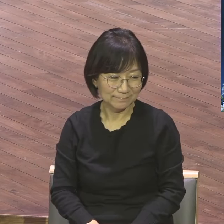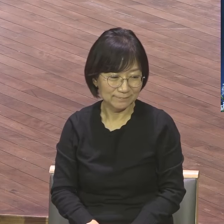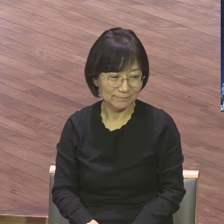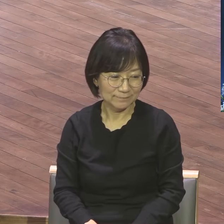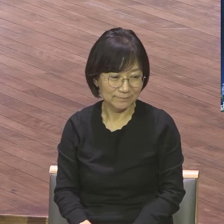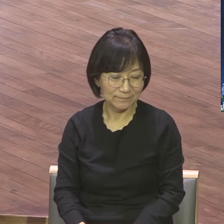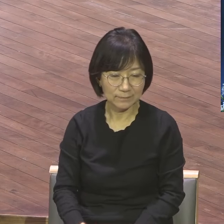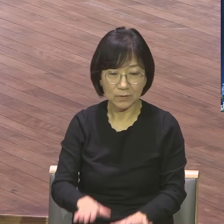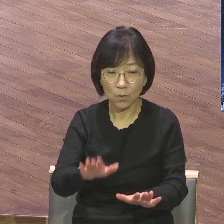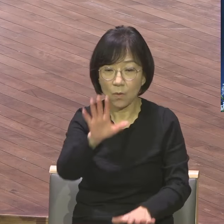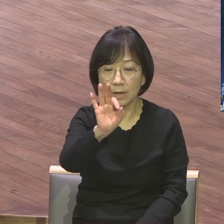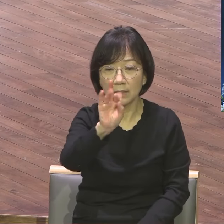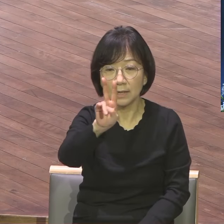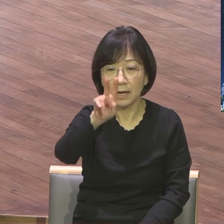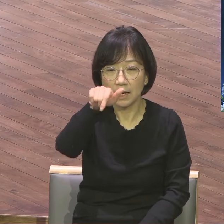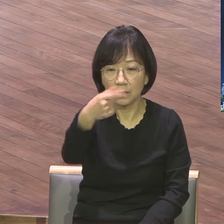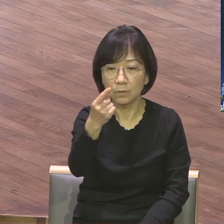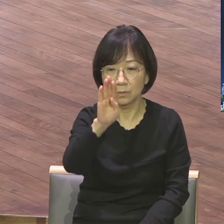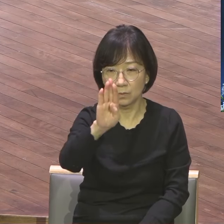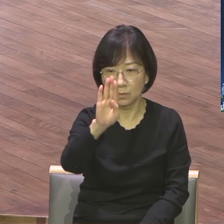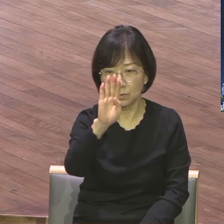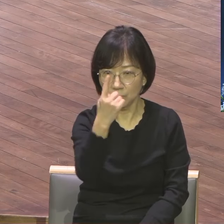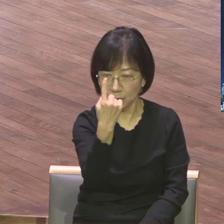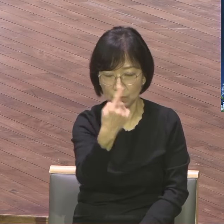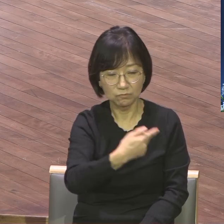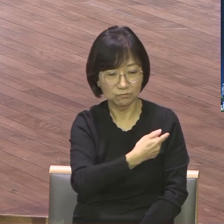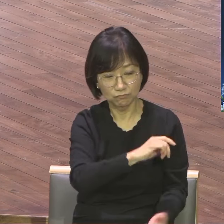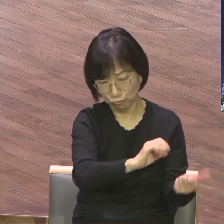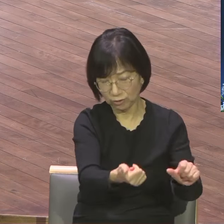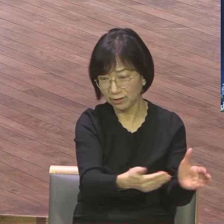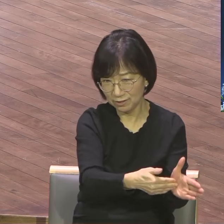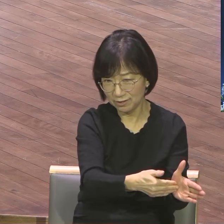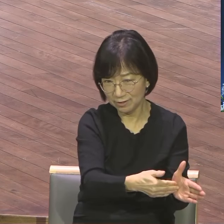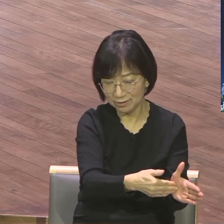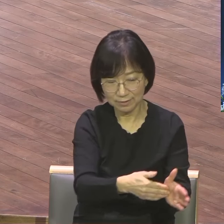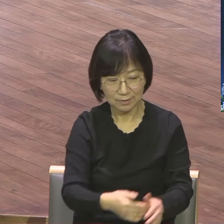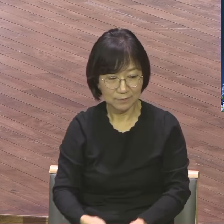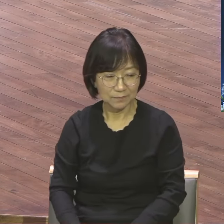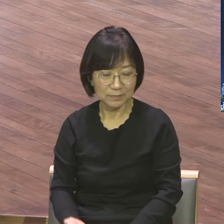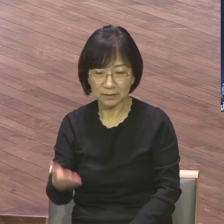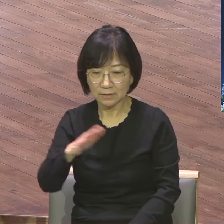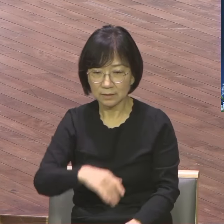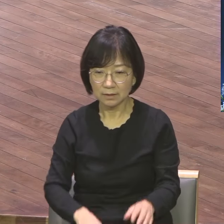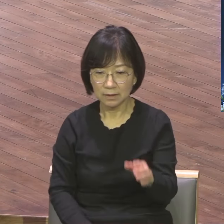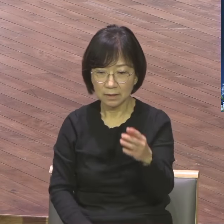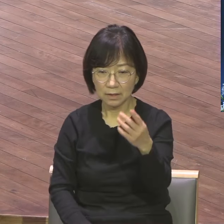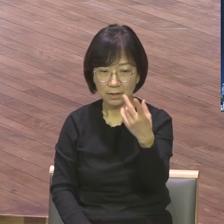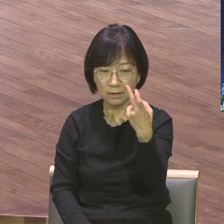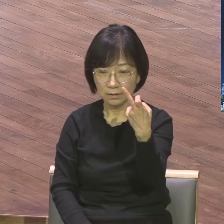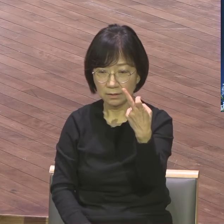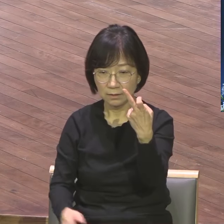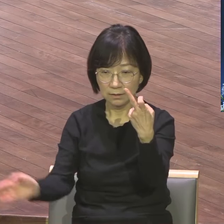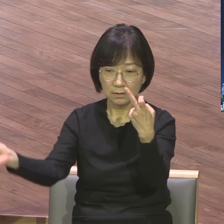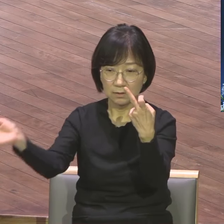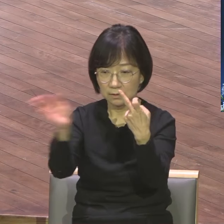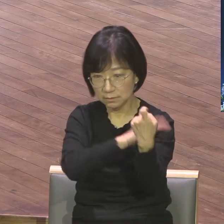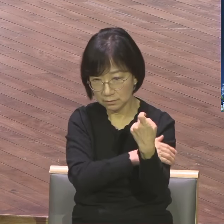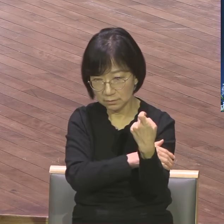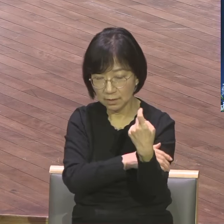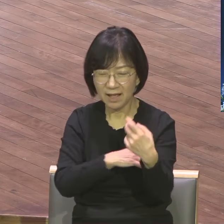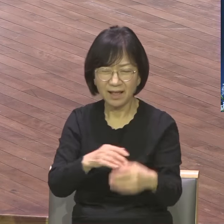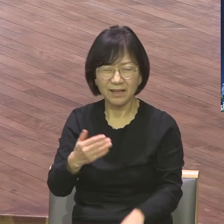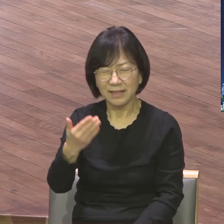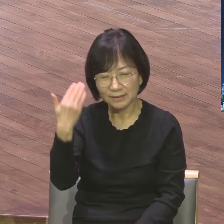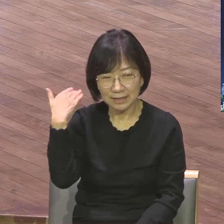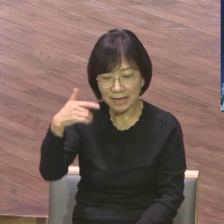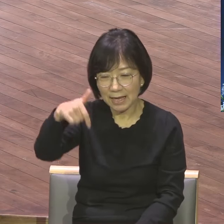여러분 야곱은 죽었지만 12명의 제자 결혼을 보충하지 않았습니다. 가룟 유다가 죽었을 때 제비뽑아